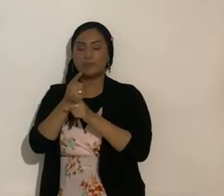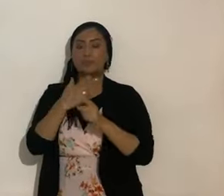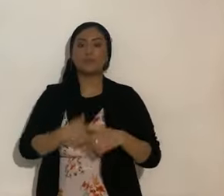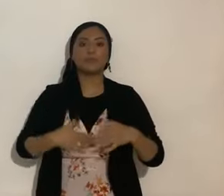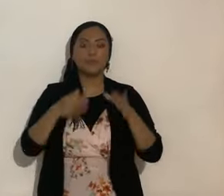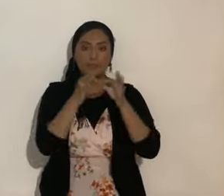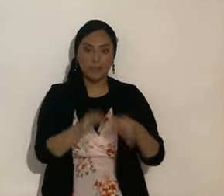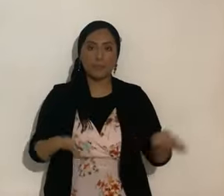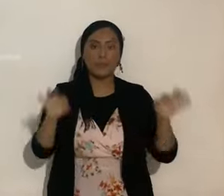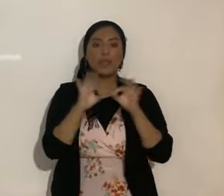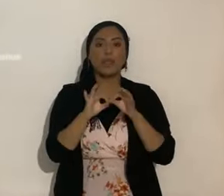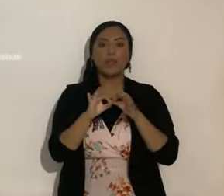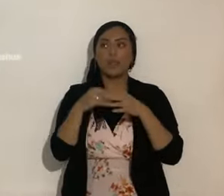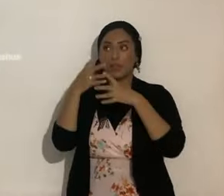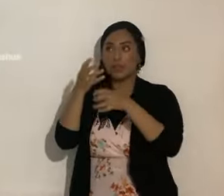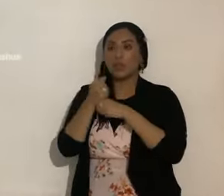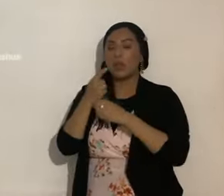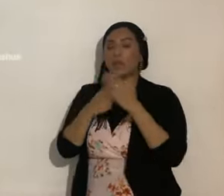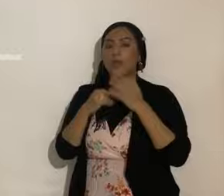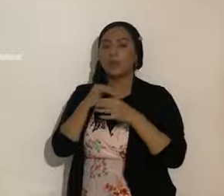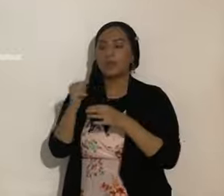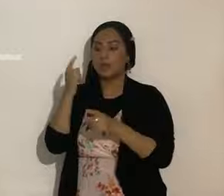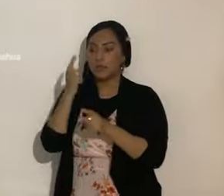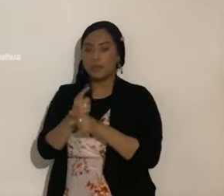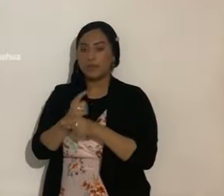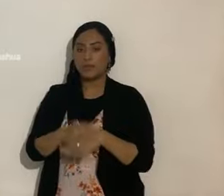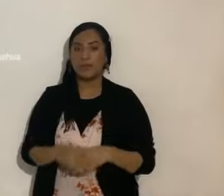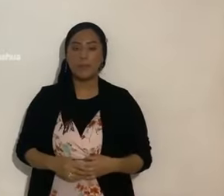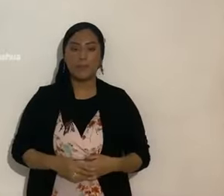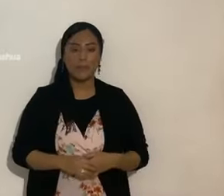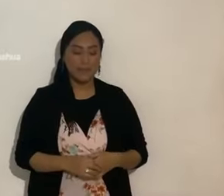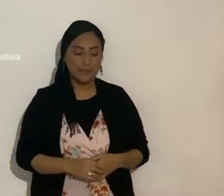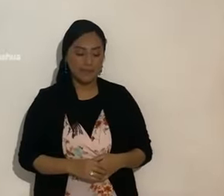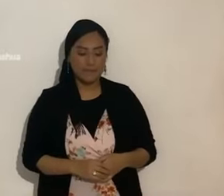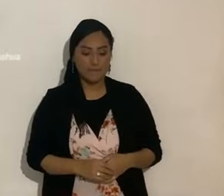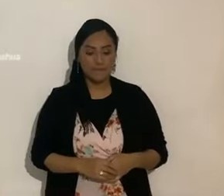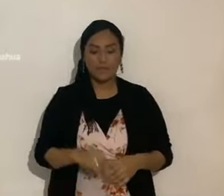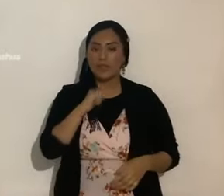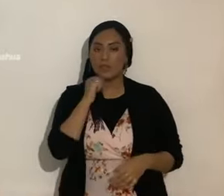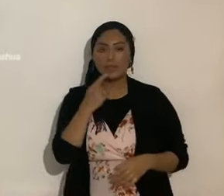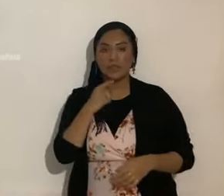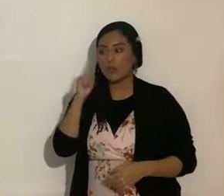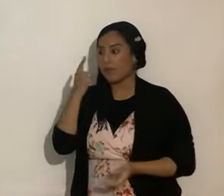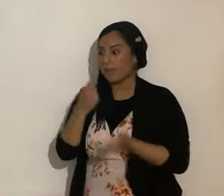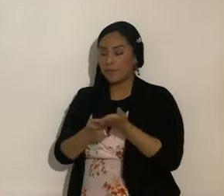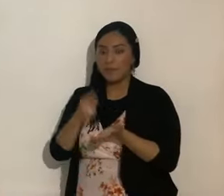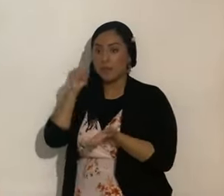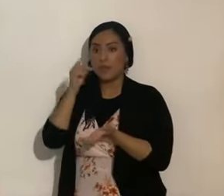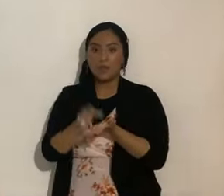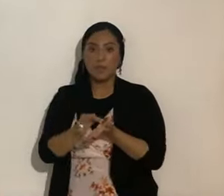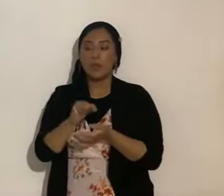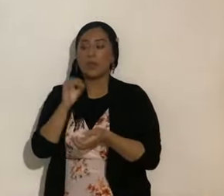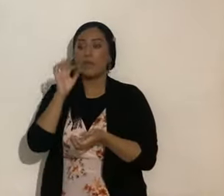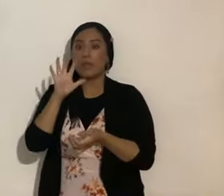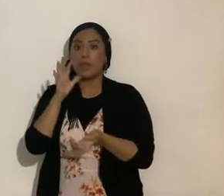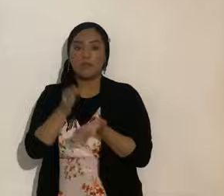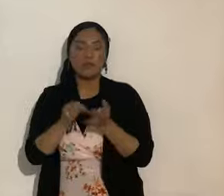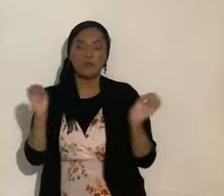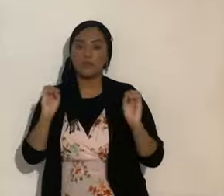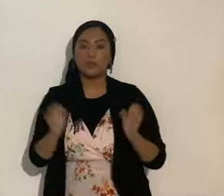importante recibir lo que sea justo. ¿Sí? Lo que sea justo. No dice un denario, no dice dos, tres, no dice cinco,